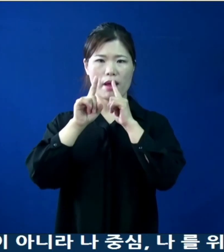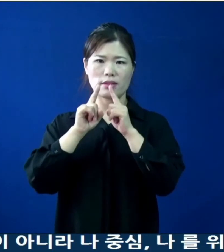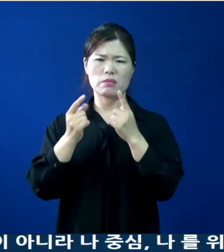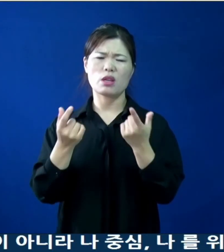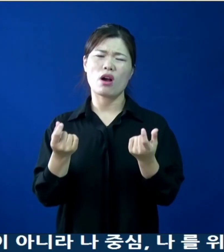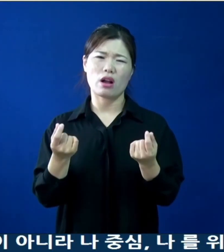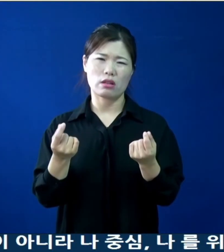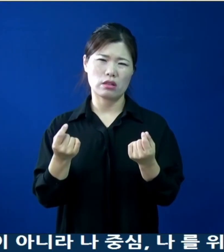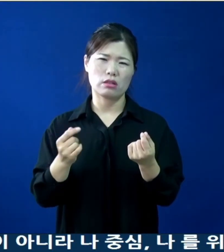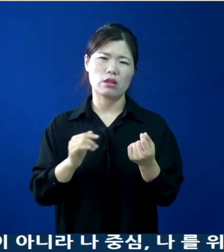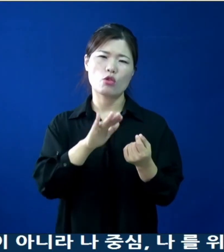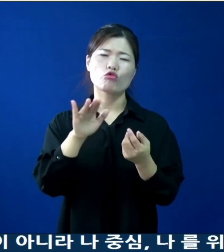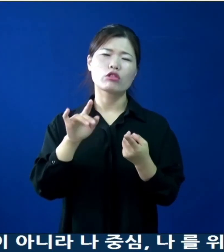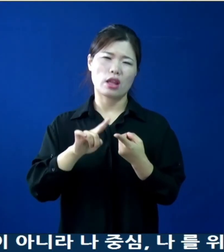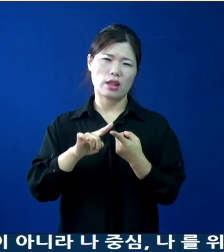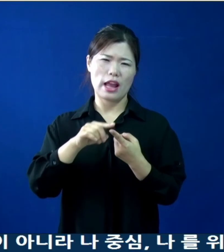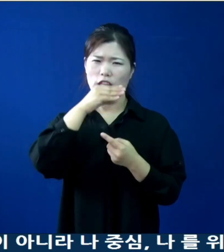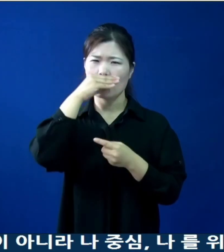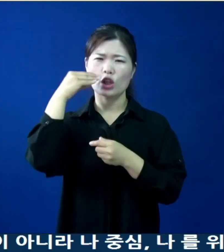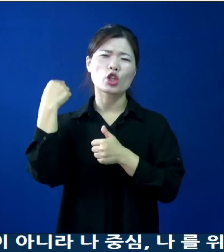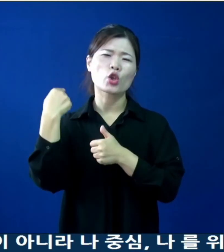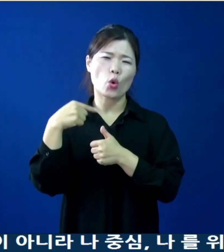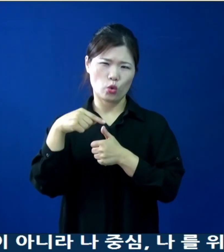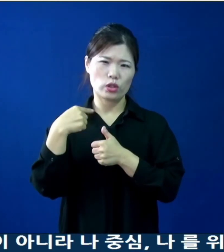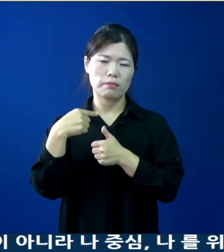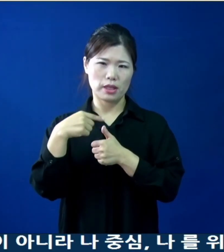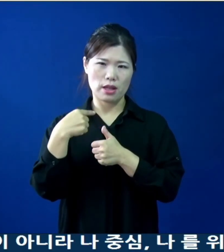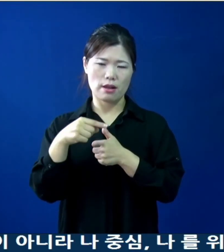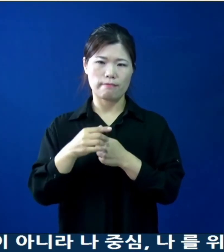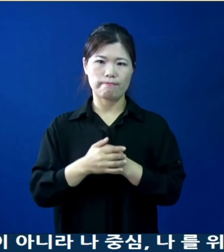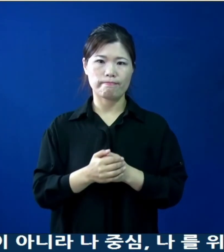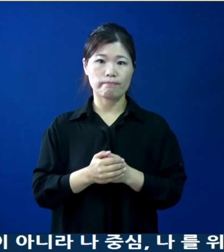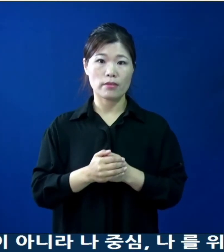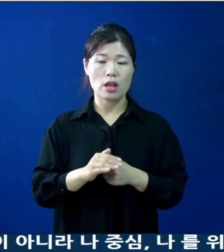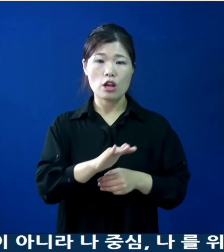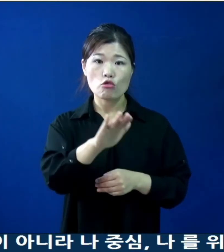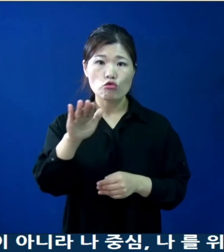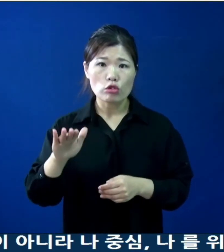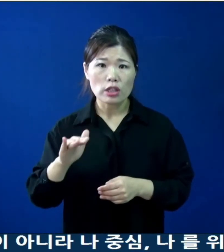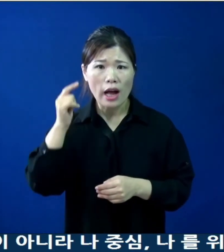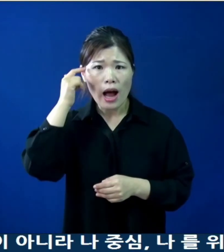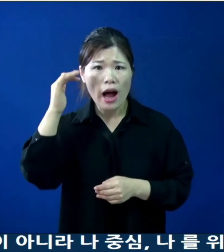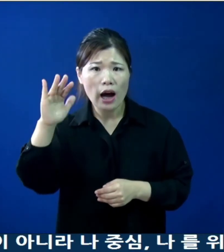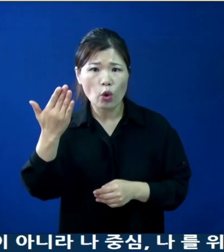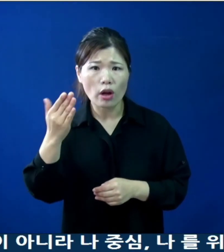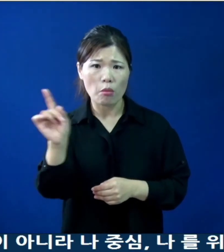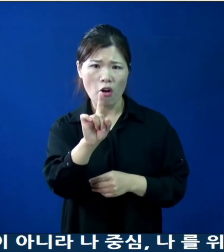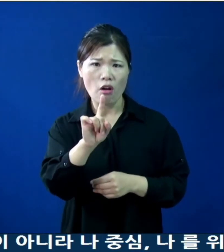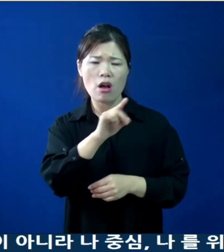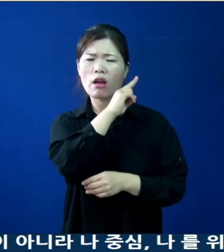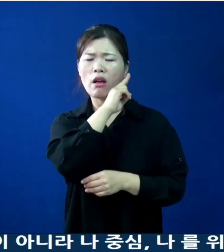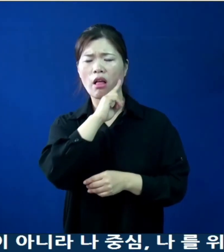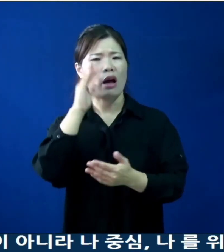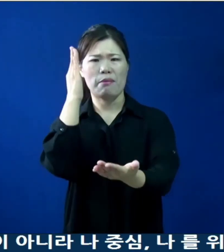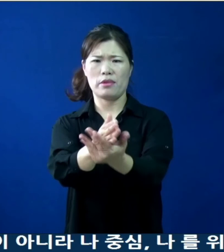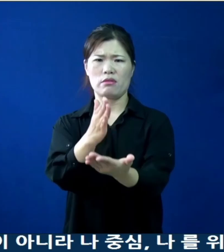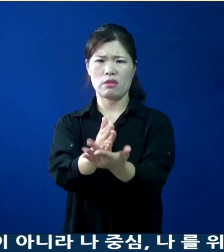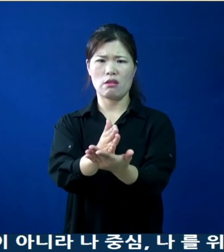우리들에게 대한 교훈입니다. 여러분, 우리가 추구해야 될 것은요, 편리함이 아닙니다.